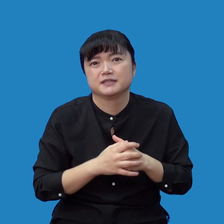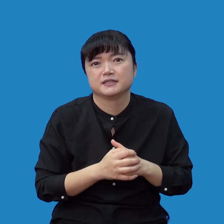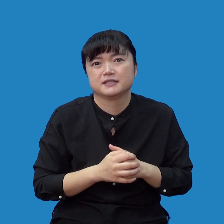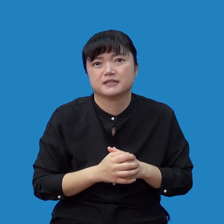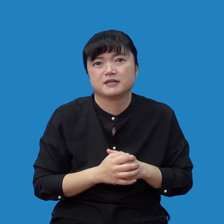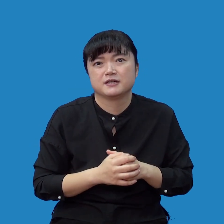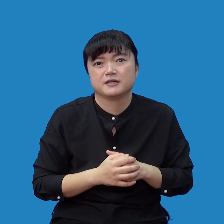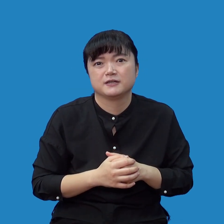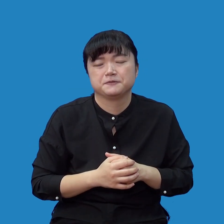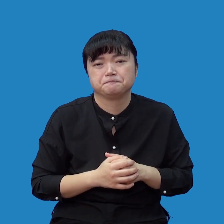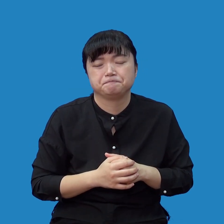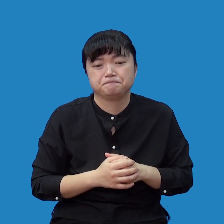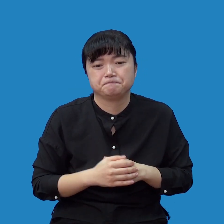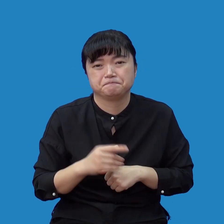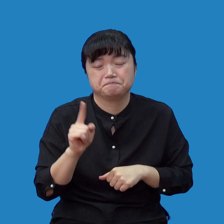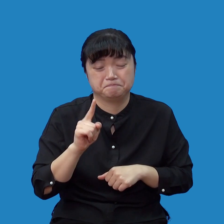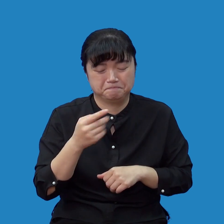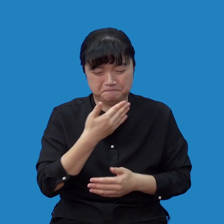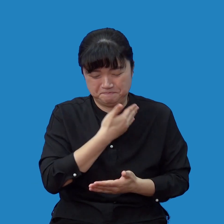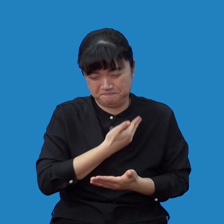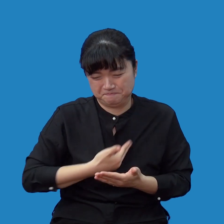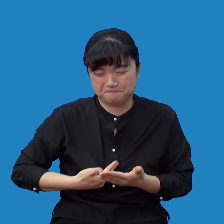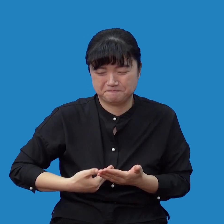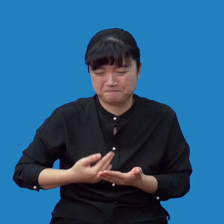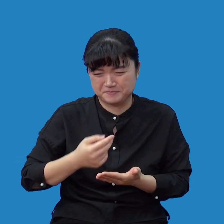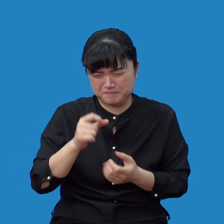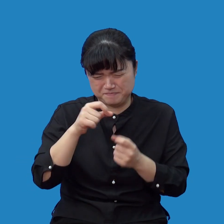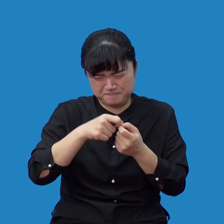한 제자로부터 장문의 메일을 받게 됐습니다.